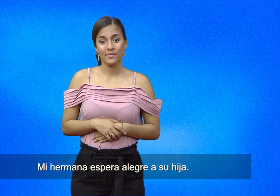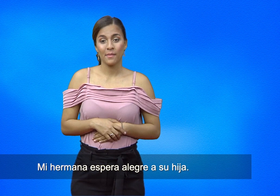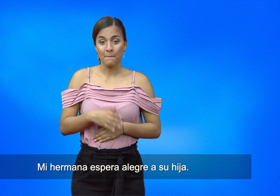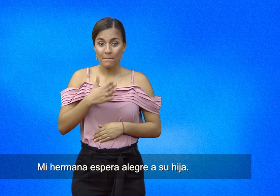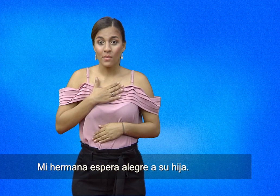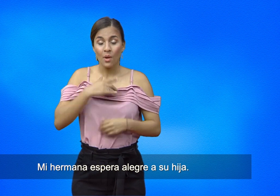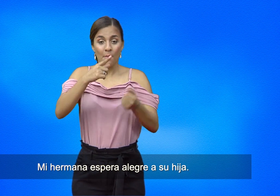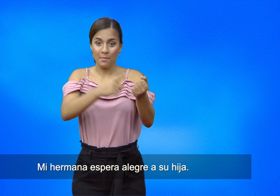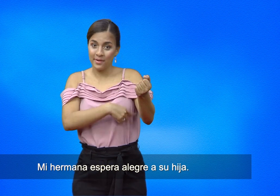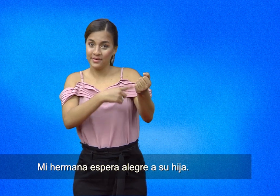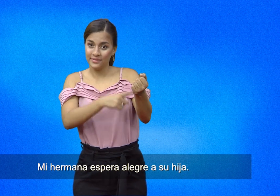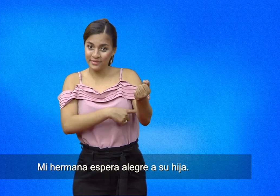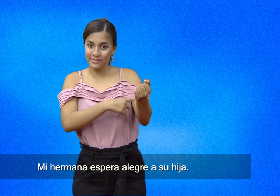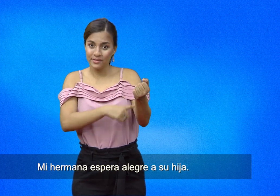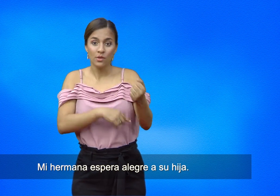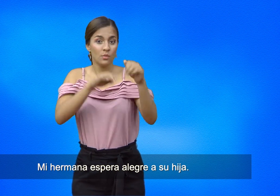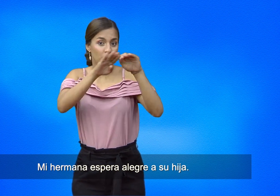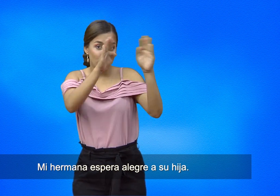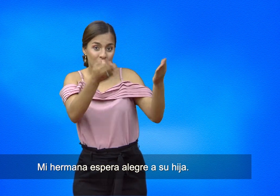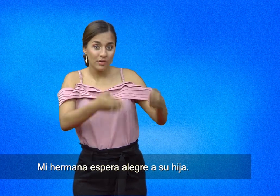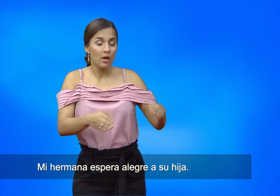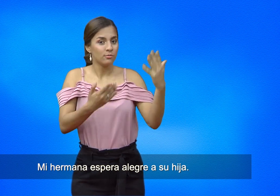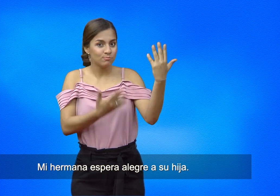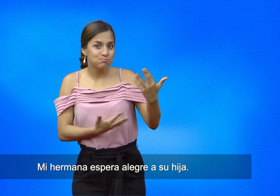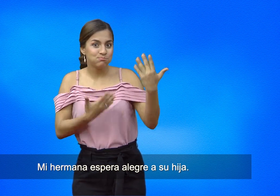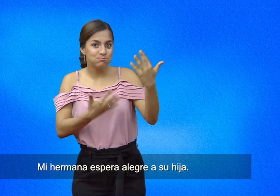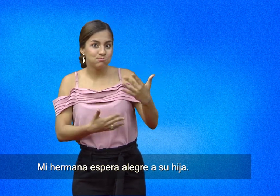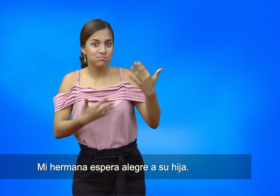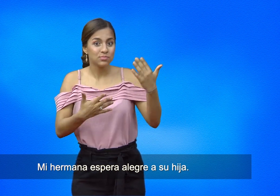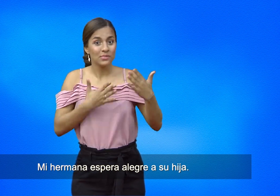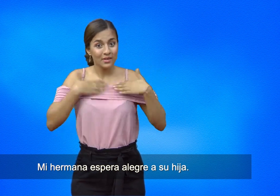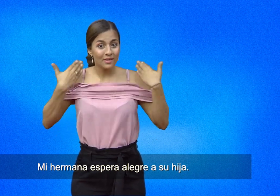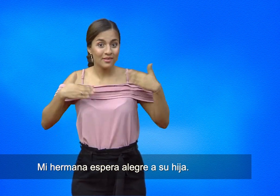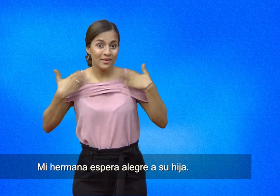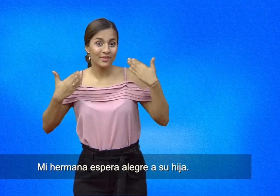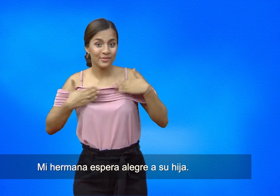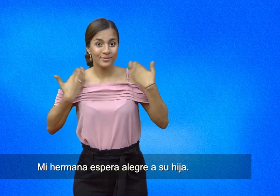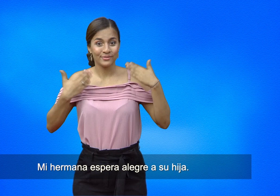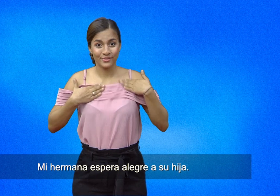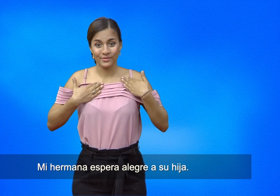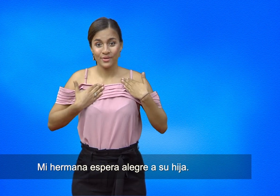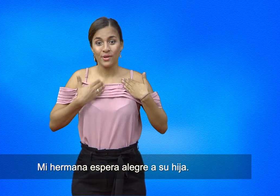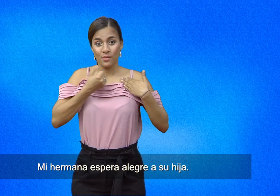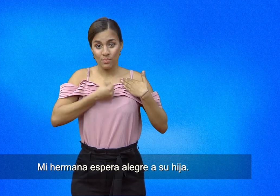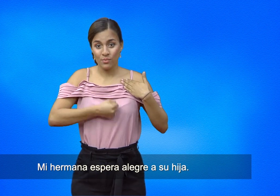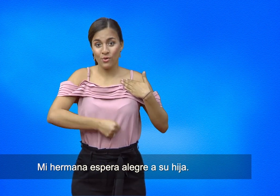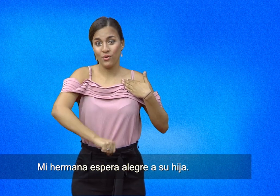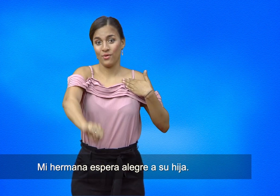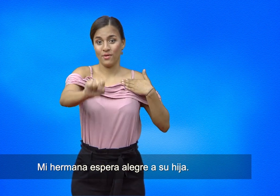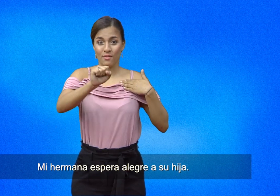mi hermana espera a leer a su hija